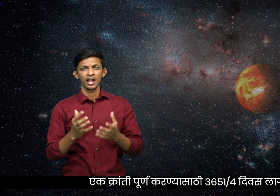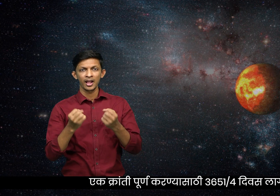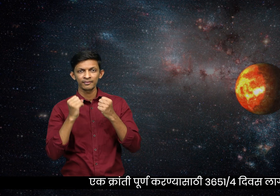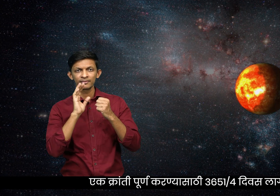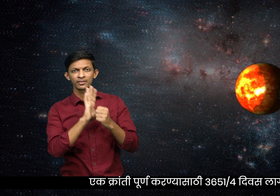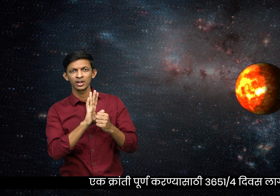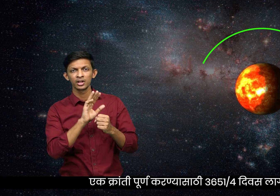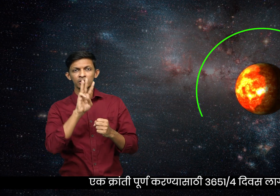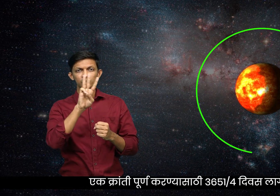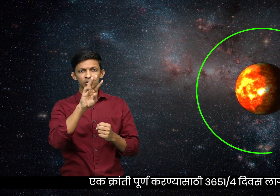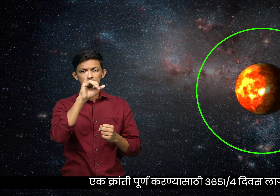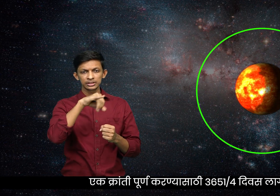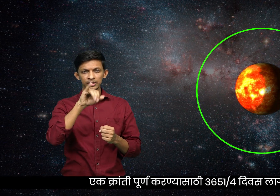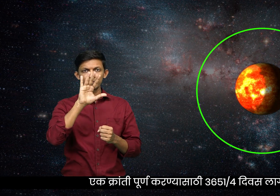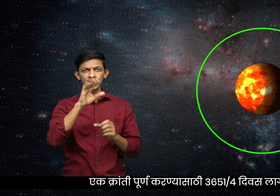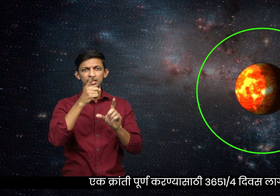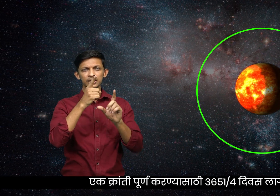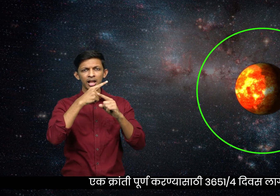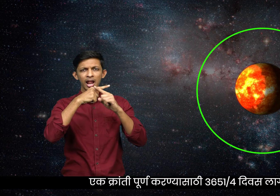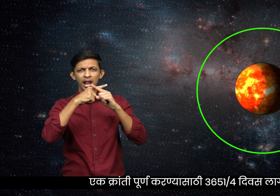एक क्रांती पूर्ण करण्यासाठी